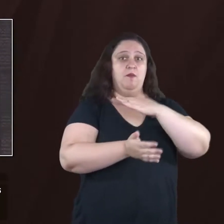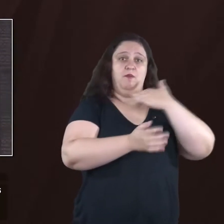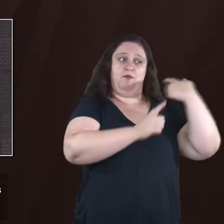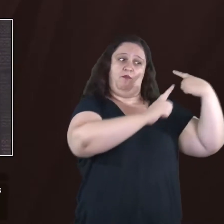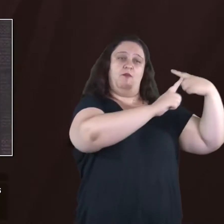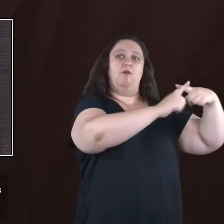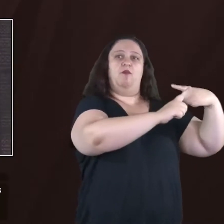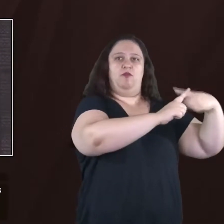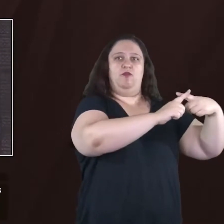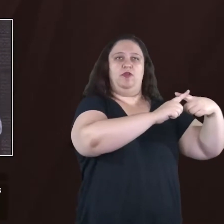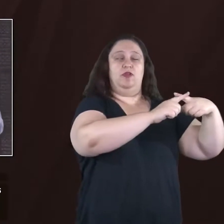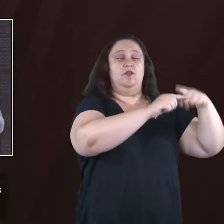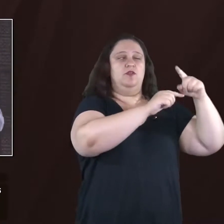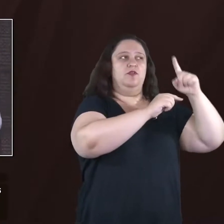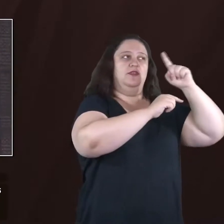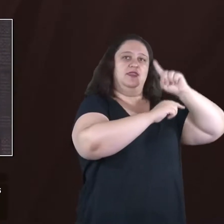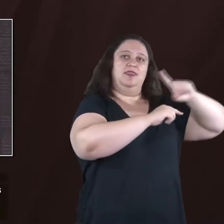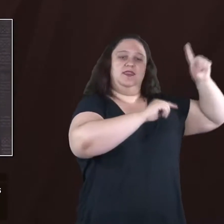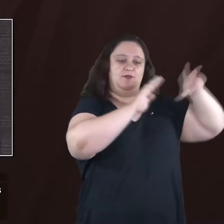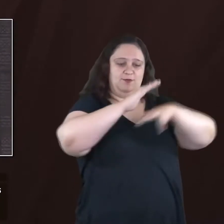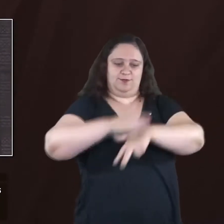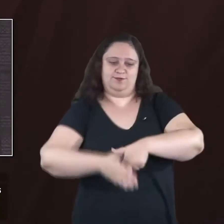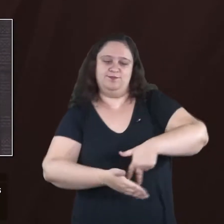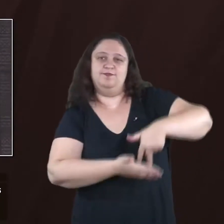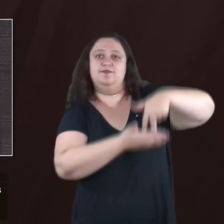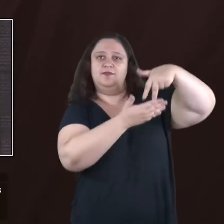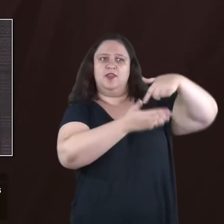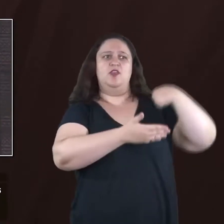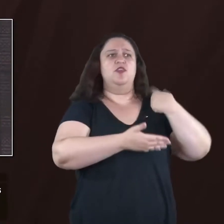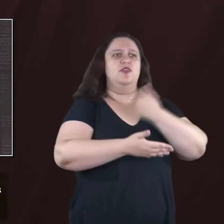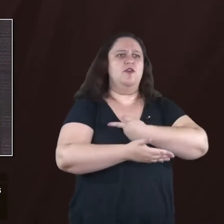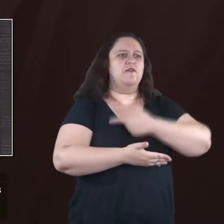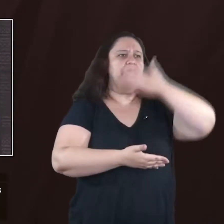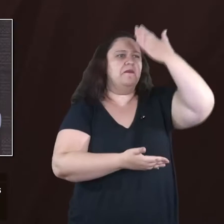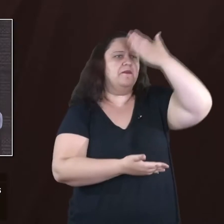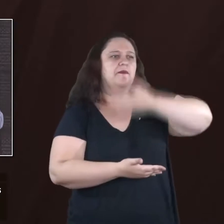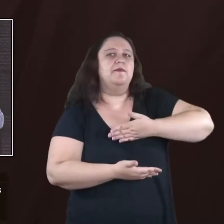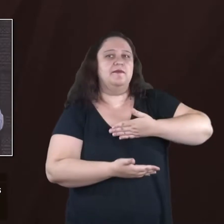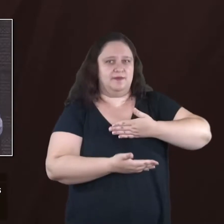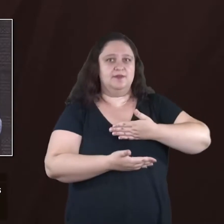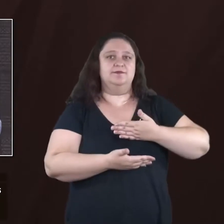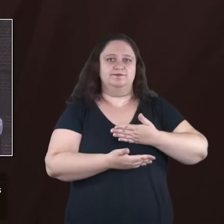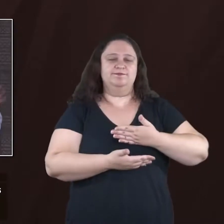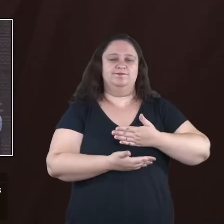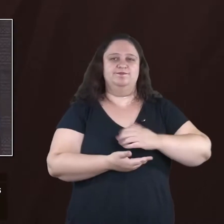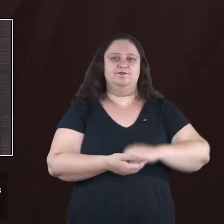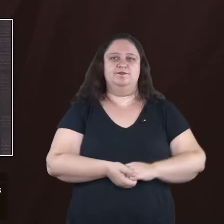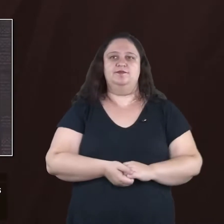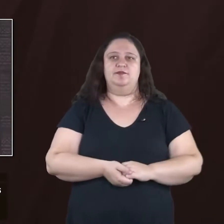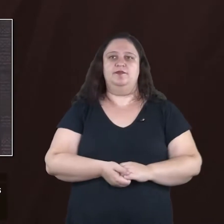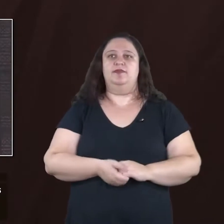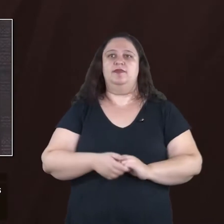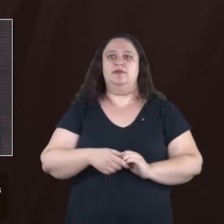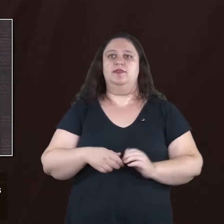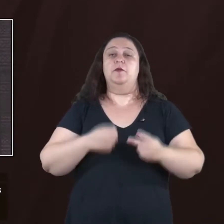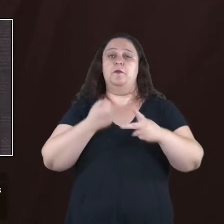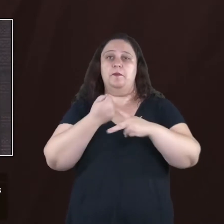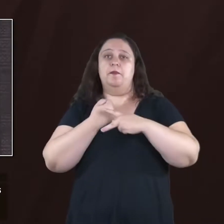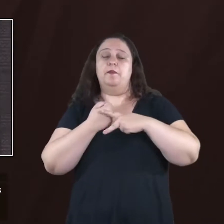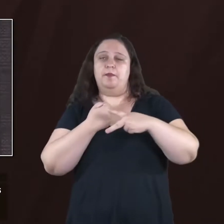os mortos, do que nós somos testemunhas. Essa é a palavra de Pedro, juntamente com